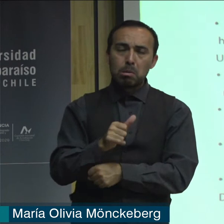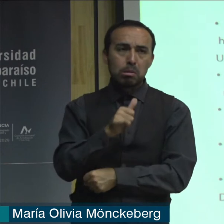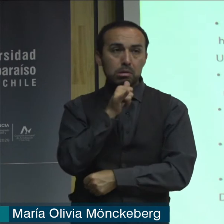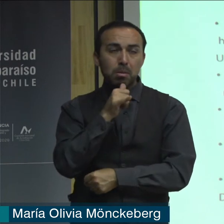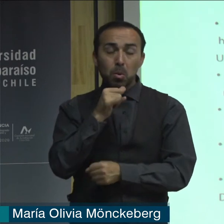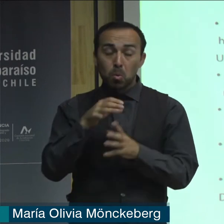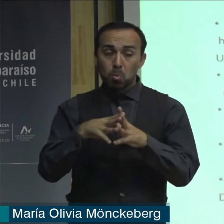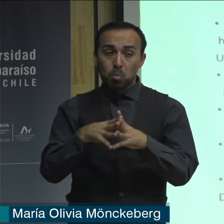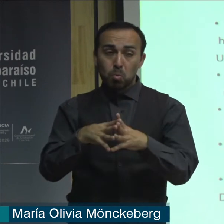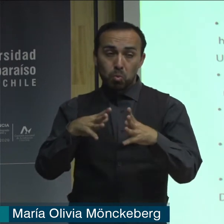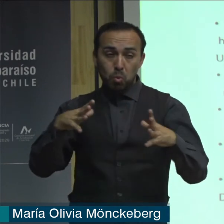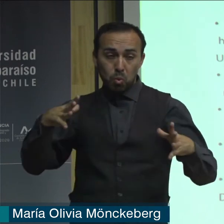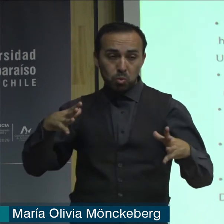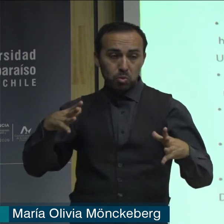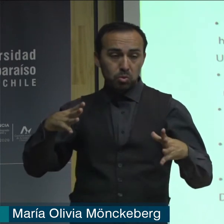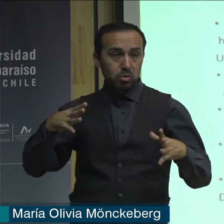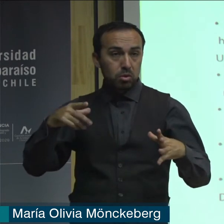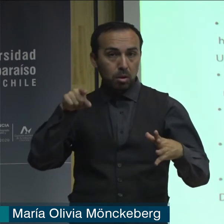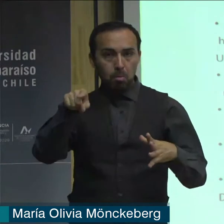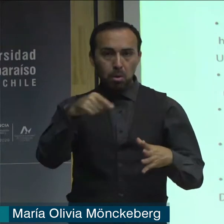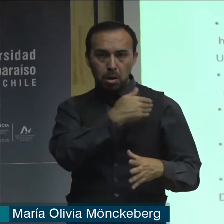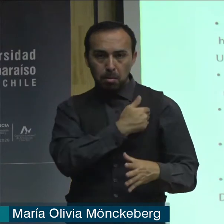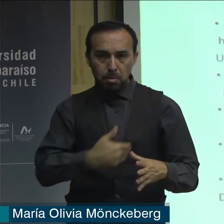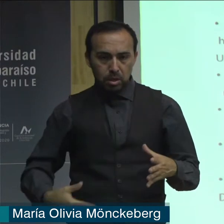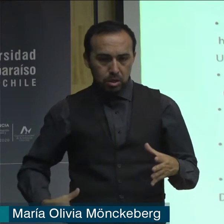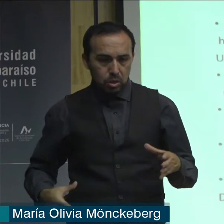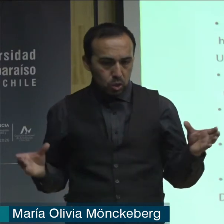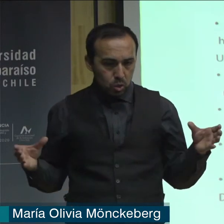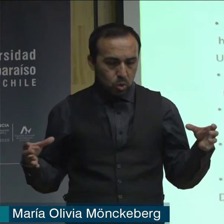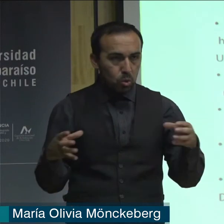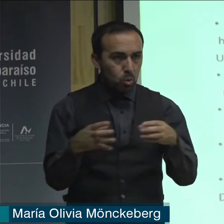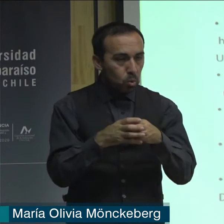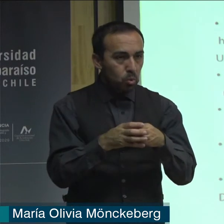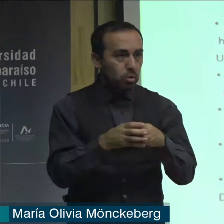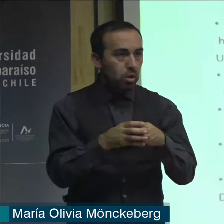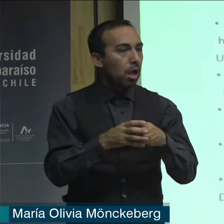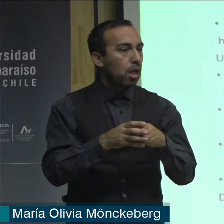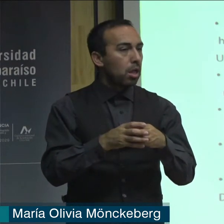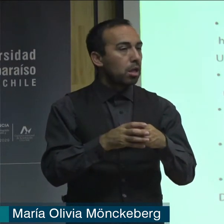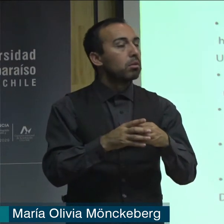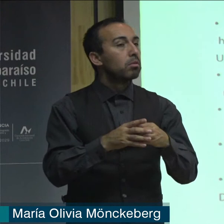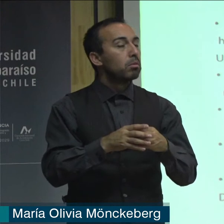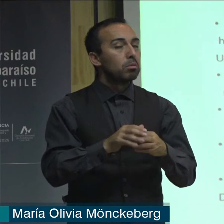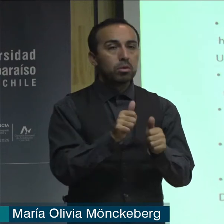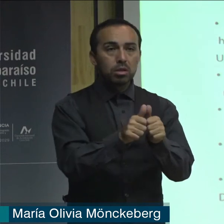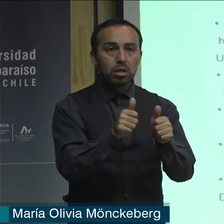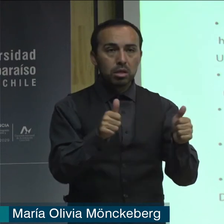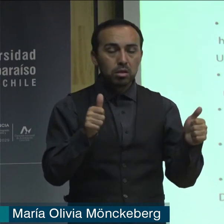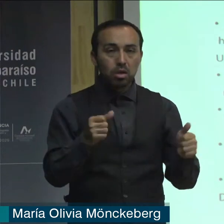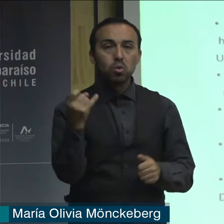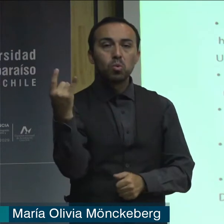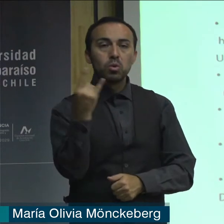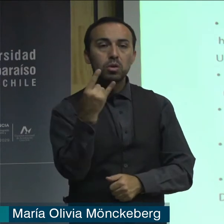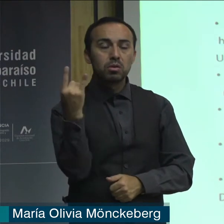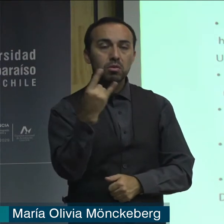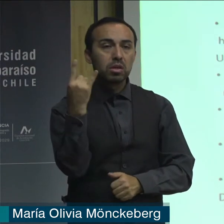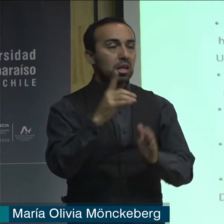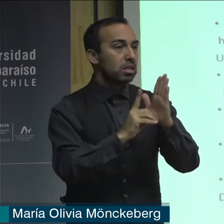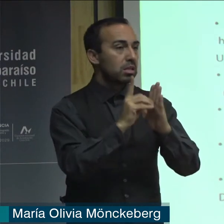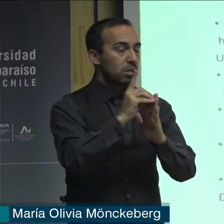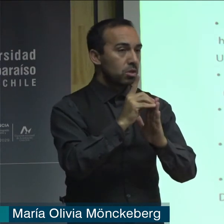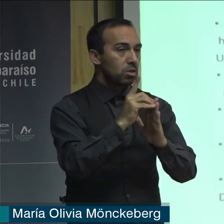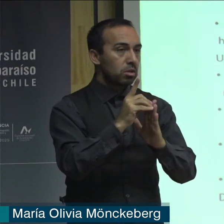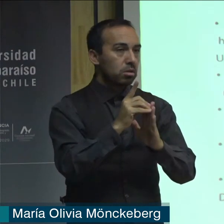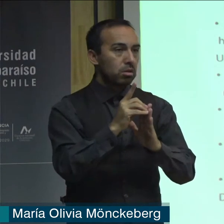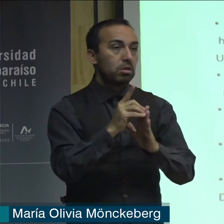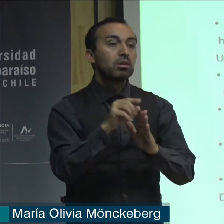como presidente de la junta directiva de la Universidad del desarrollo la Universidad del desarrollo si bien no es una